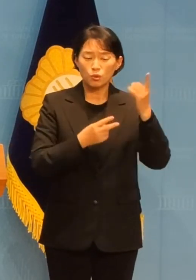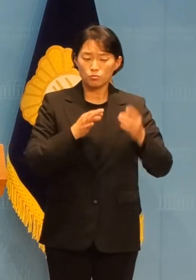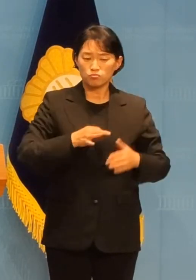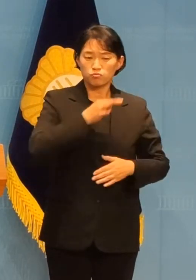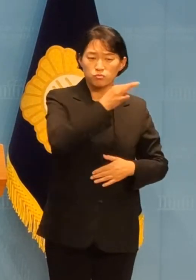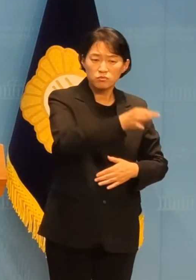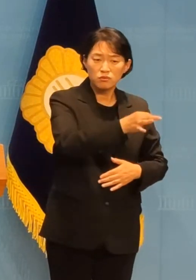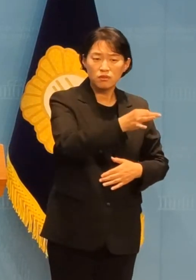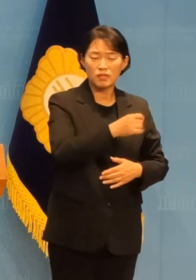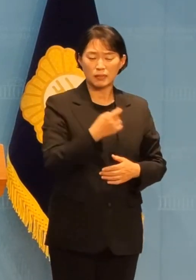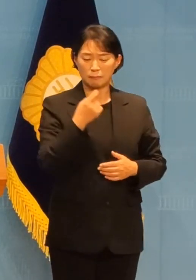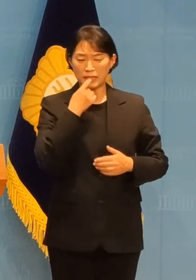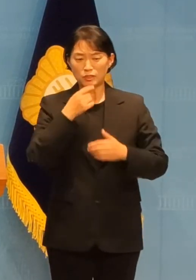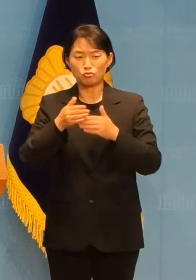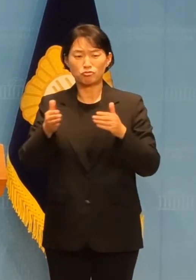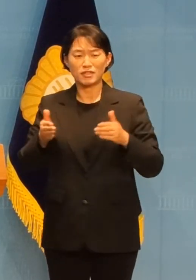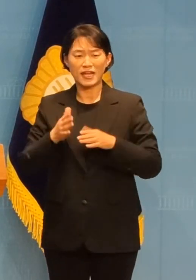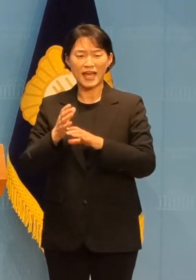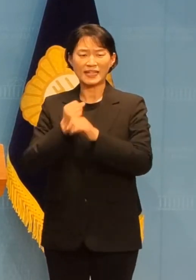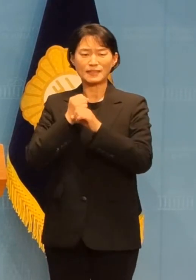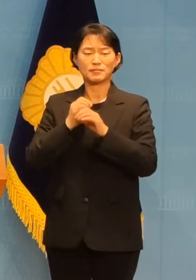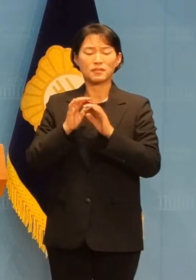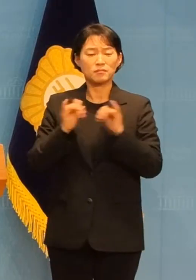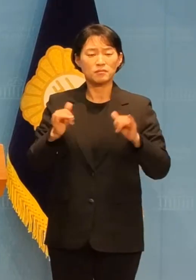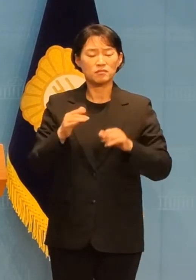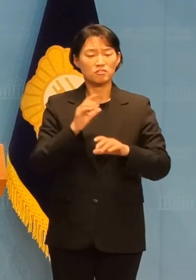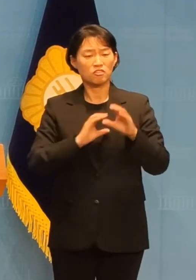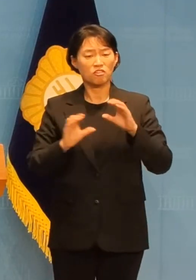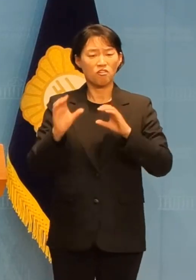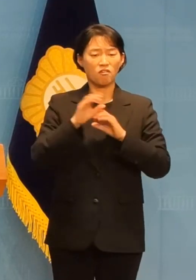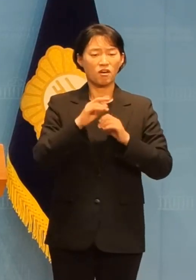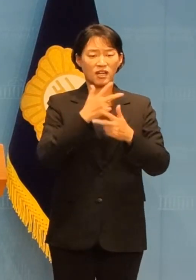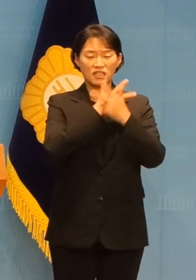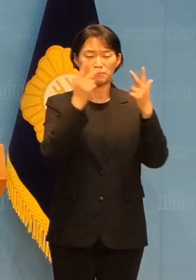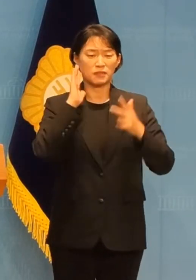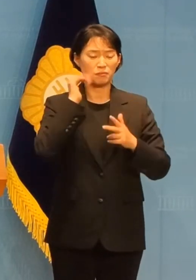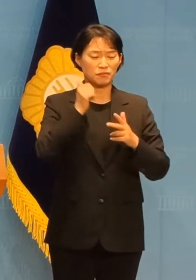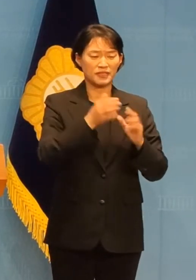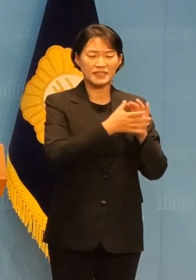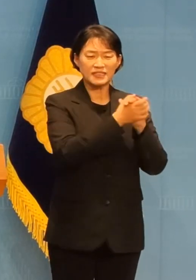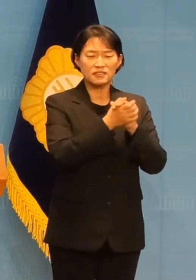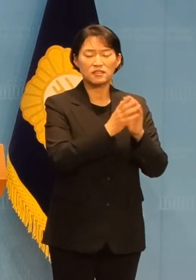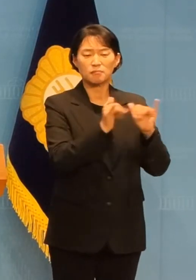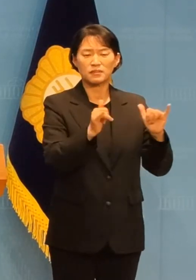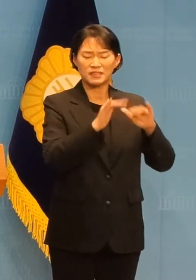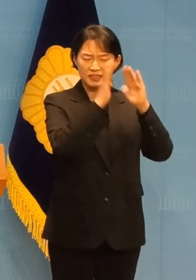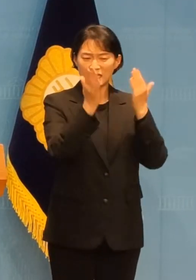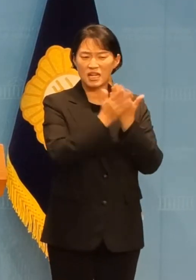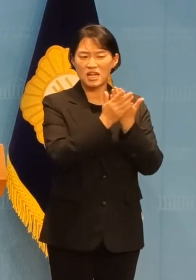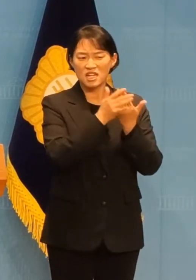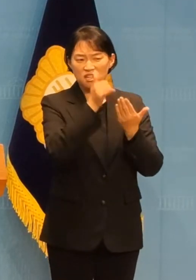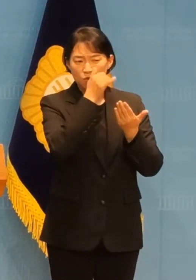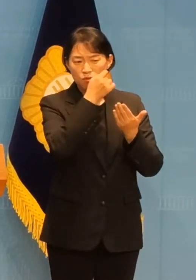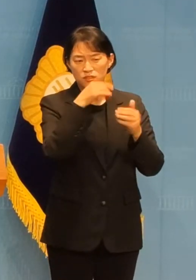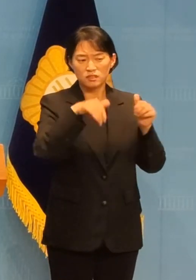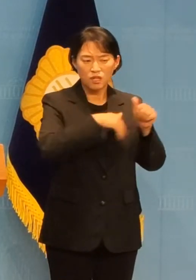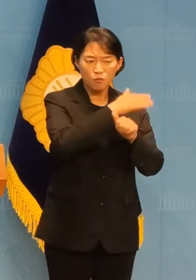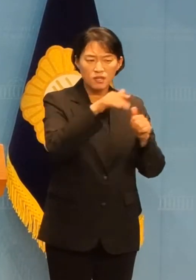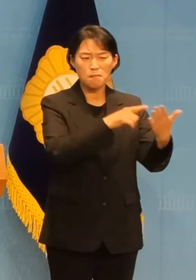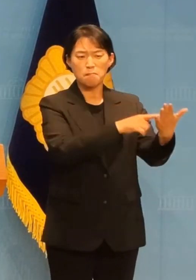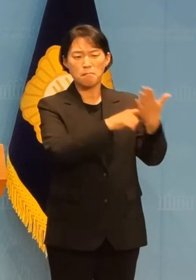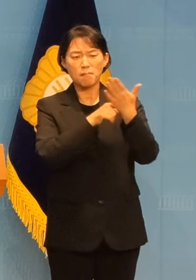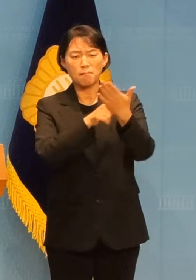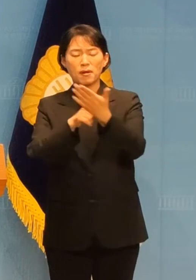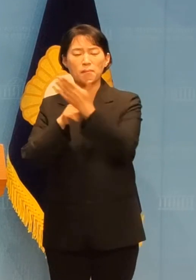의혹이 더불어민주당 핵심 인사들, 더 나아가 이재명 대통령의 측근까지 뻗어있는 정황이 잇따라 드러나고